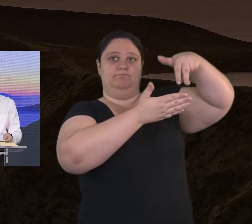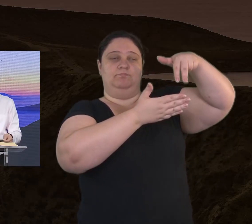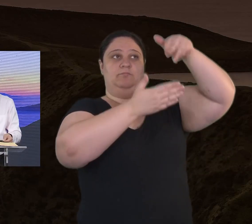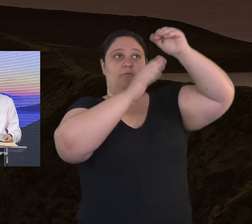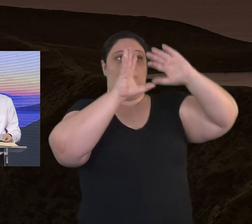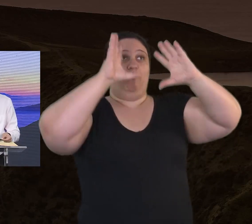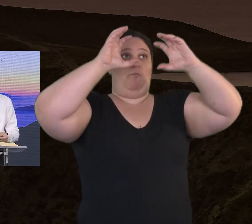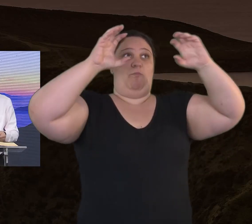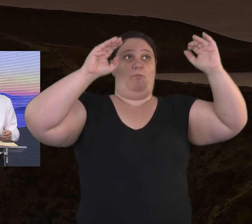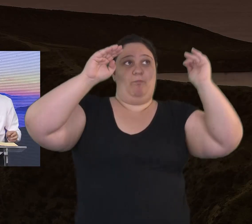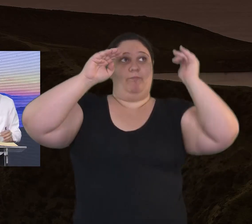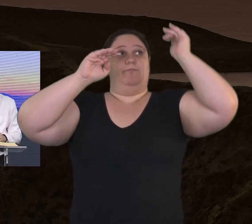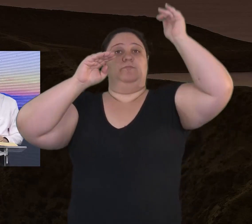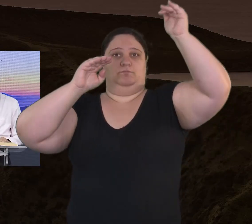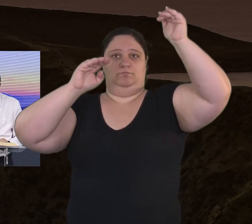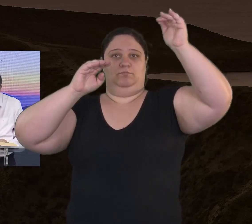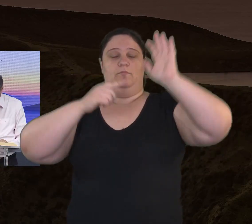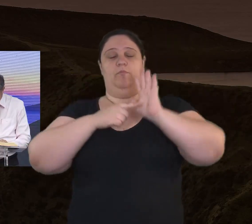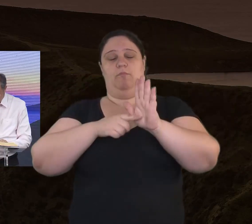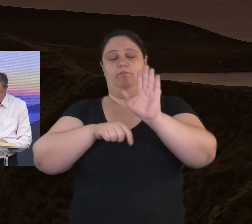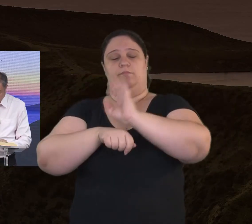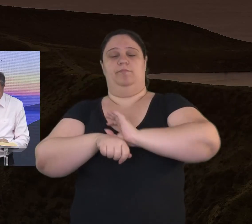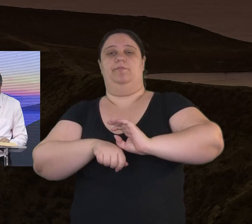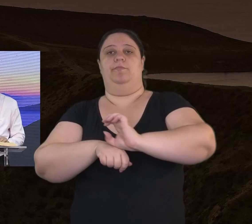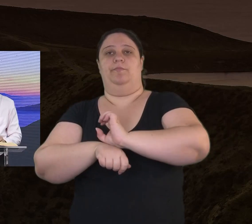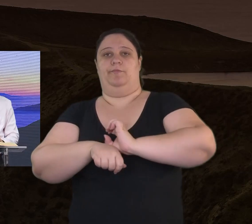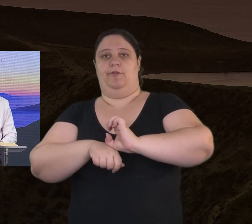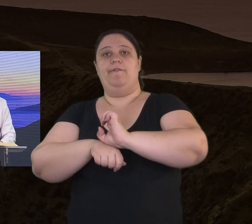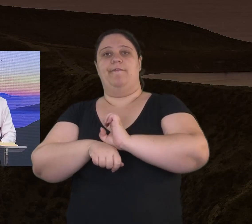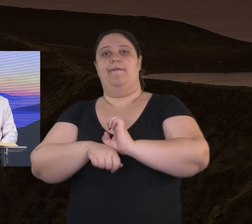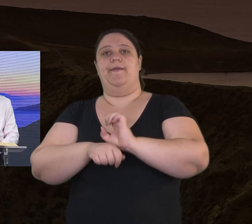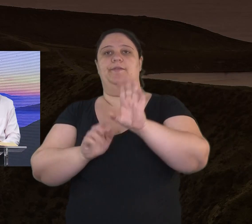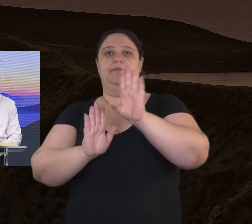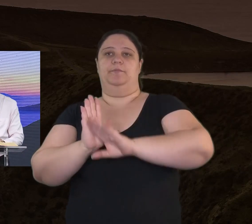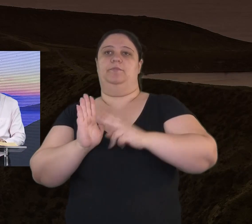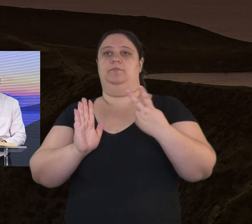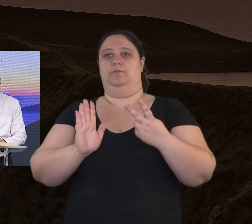dessa região, né? Efésios capítulo 1,